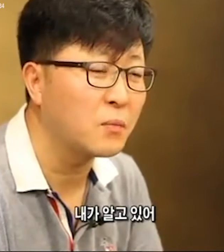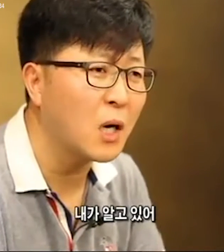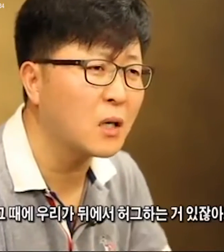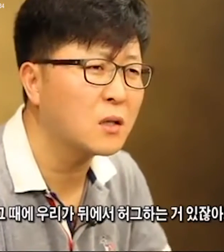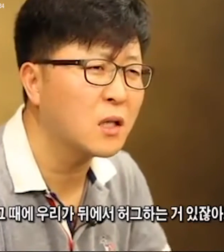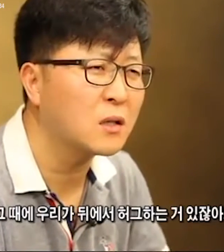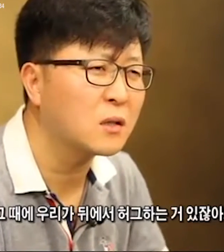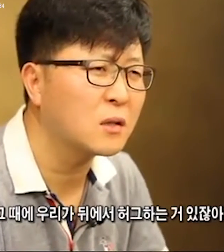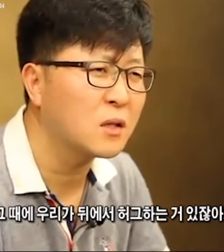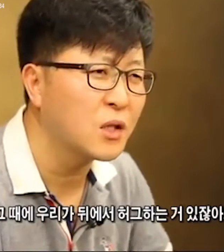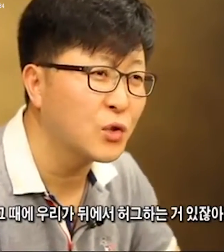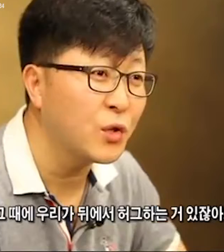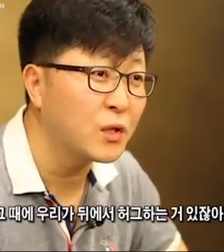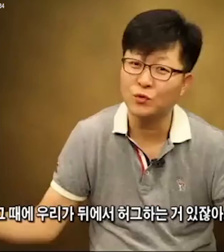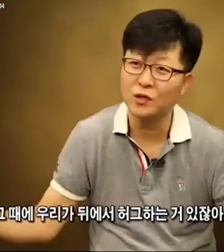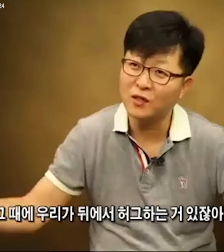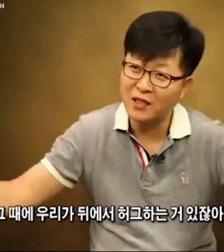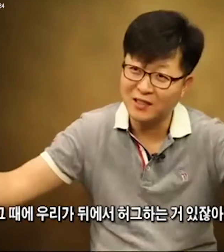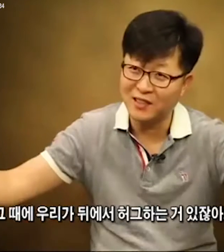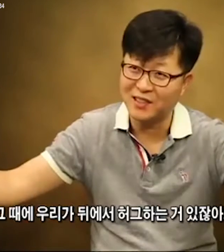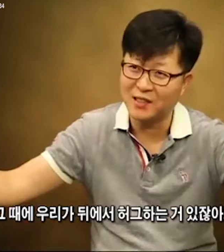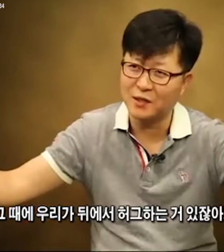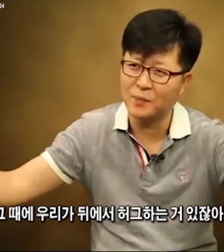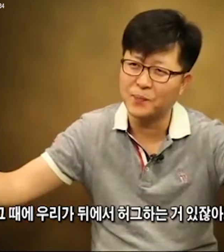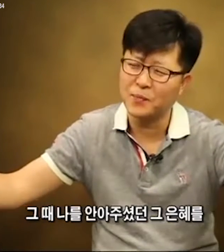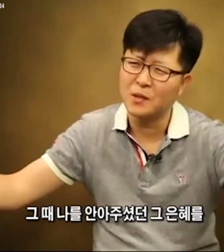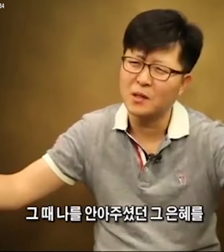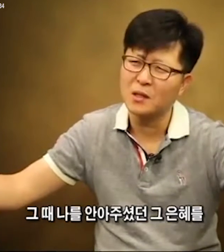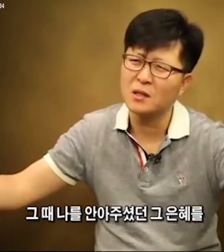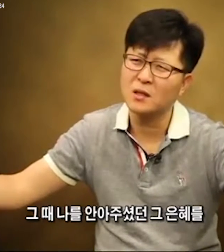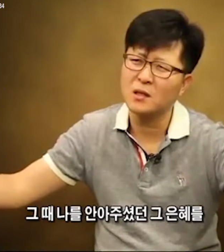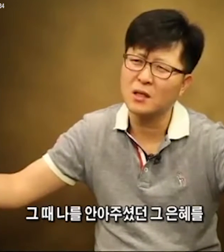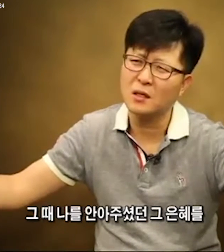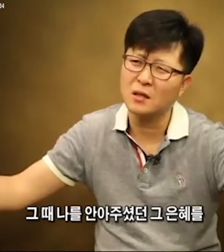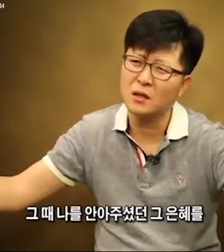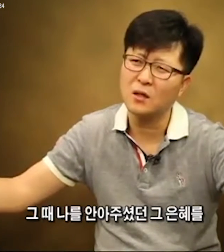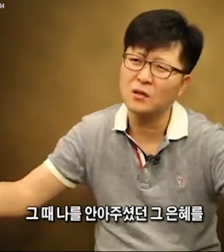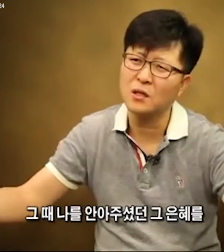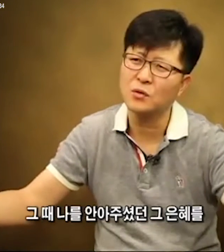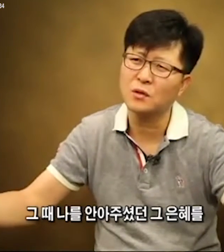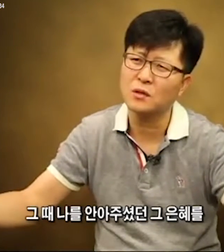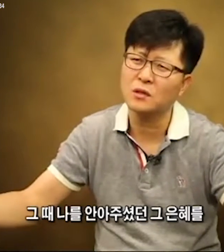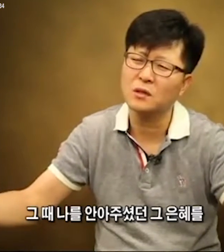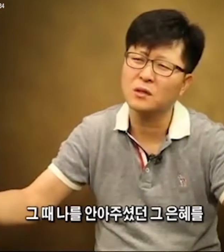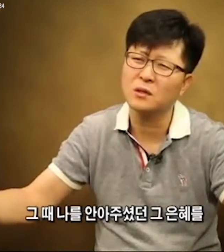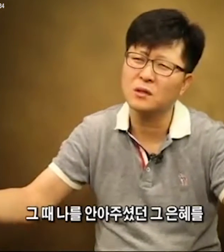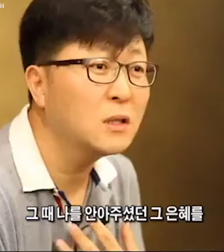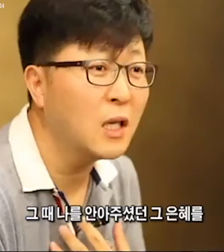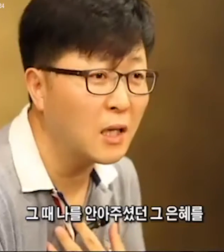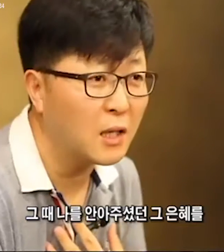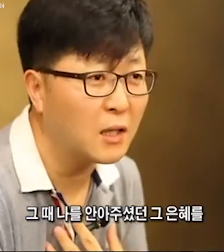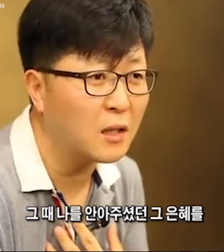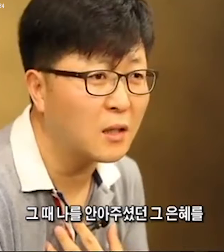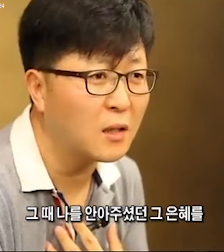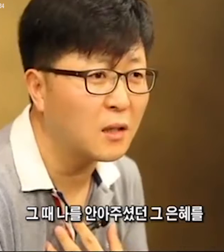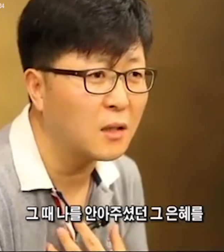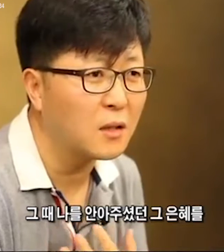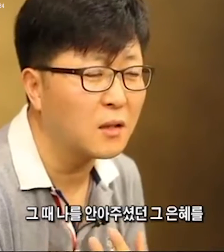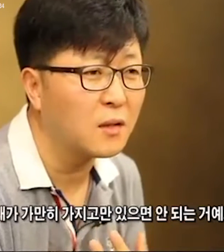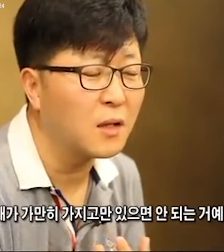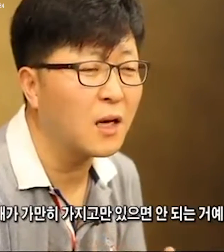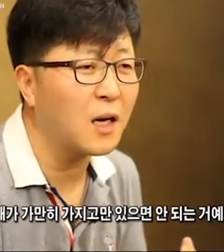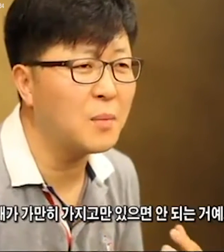알고 있어. 막 그때 그 뒤에서 우리 허그하는 거 있잖아요. 그때 나를 이렇게 허그해 줬던 그